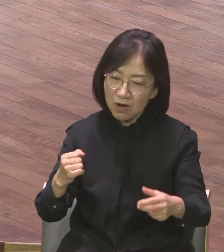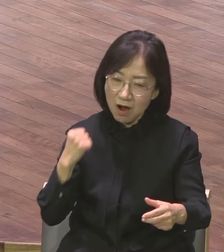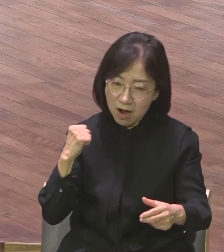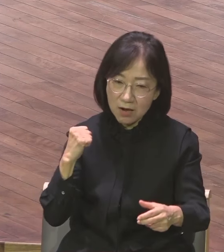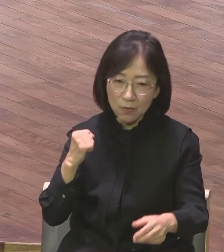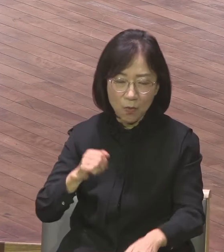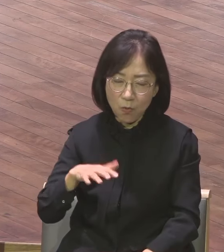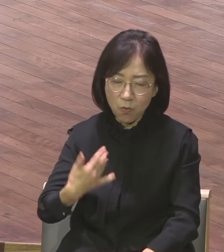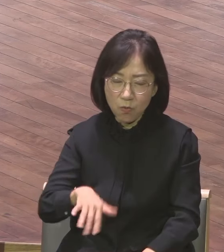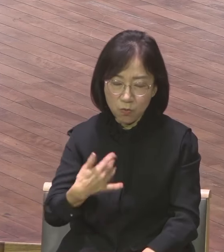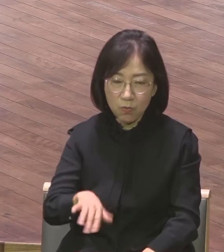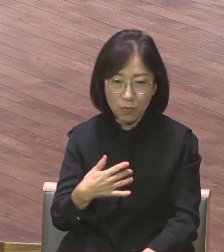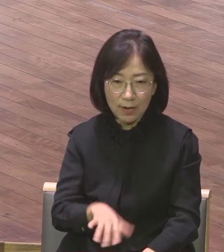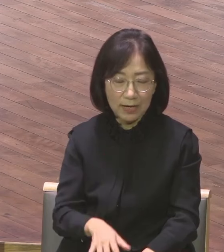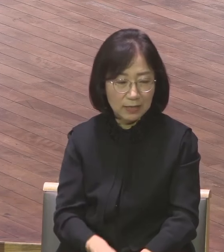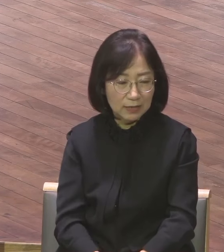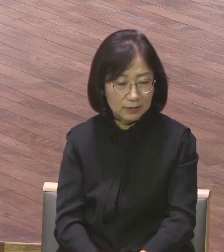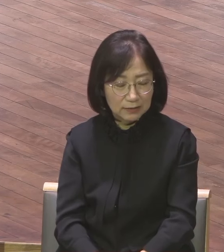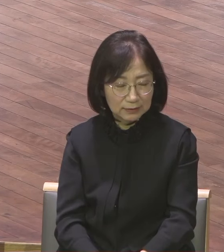어마어마하지요.